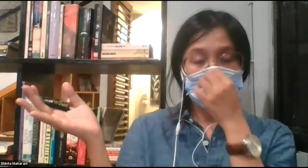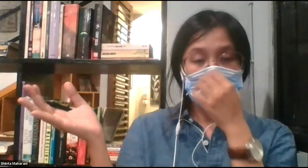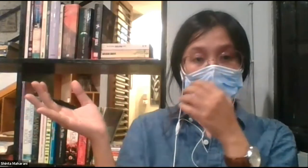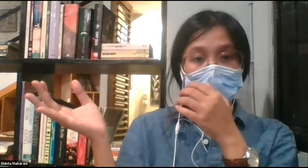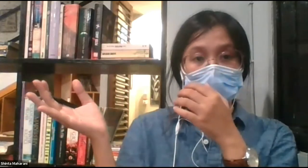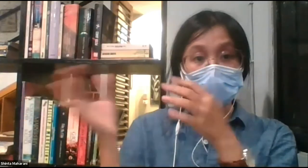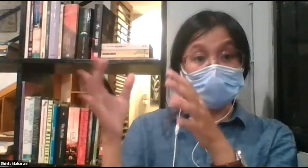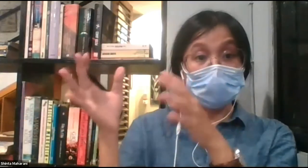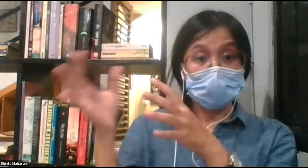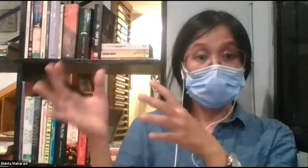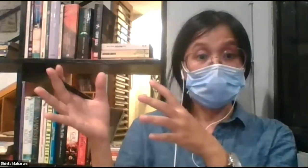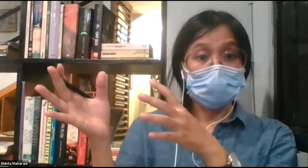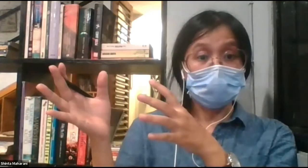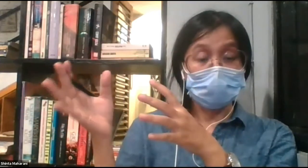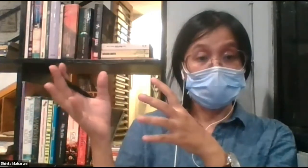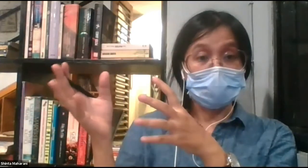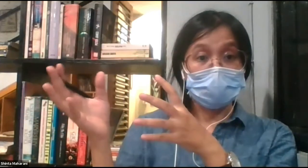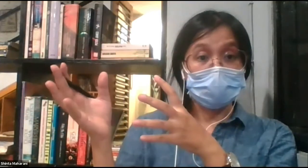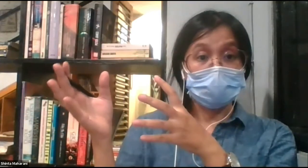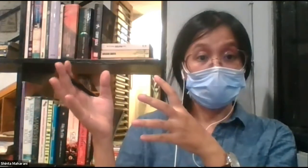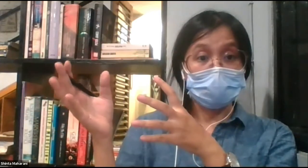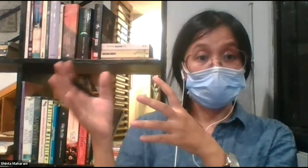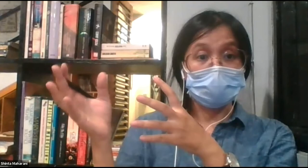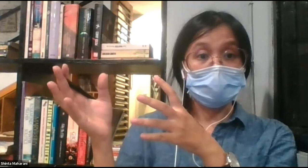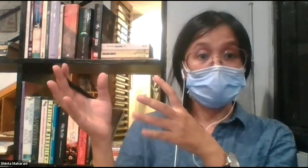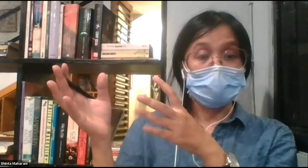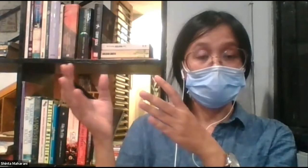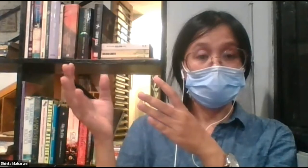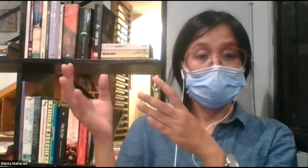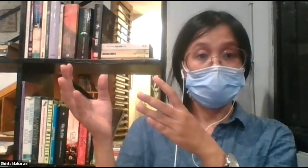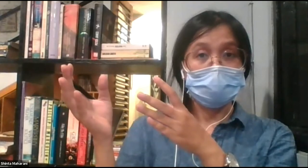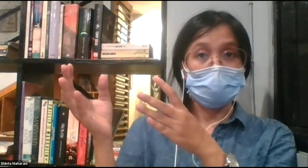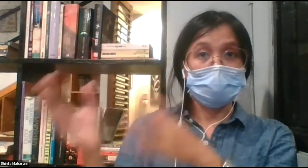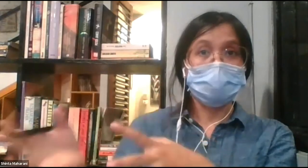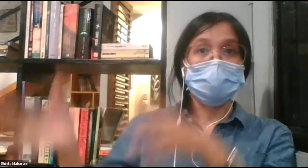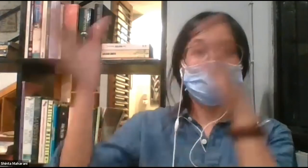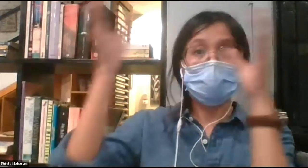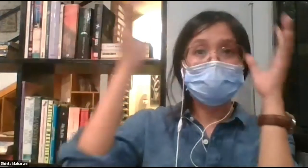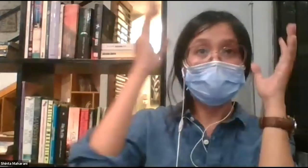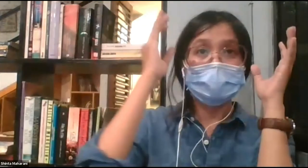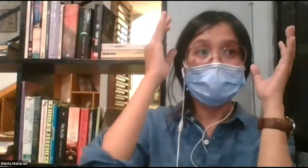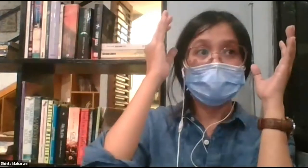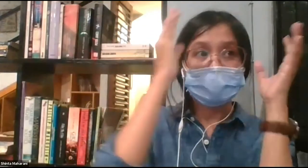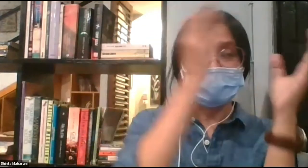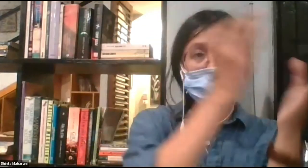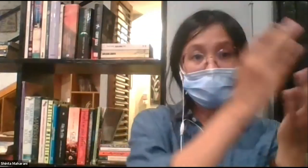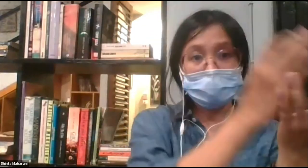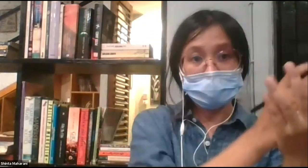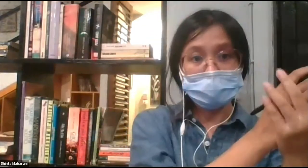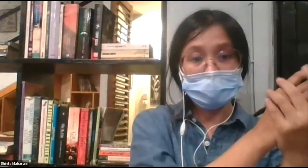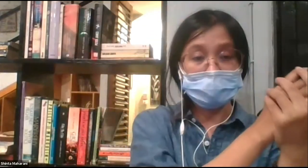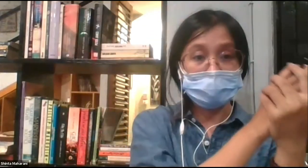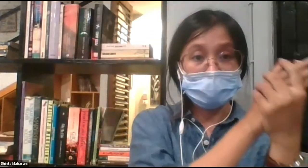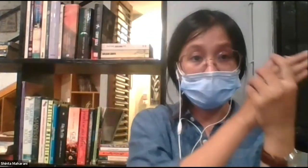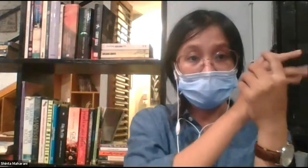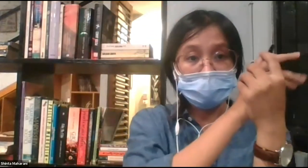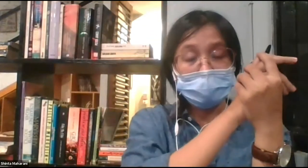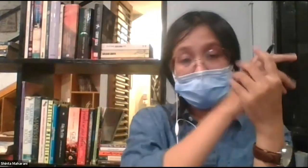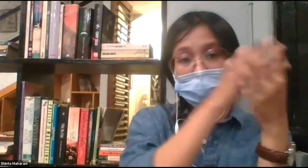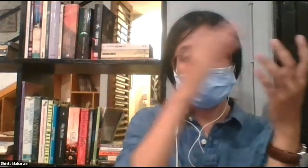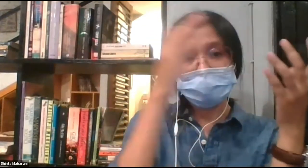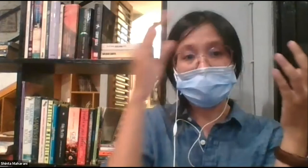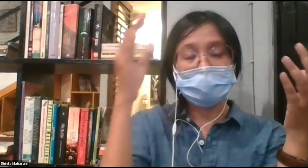itu. Dengan cara tadi itu, dengan cara dan reportase ya. Untuk menguatkan hipotesis yang kita